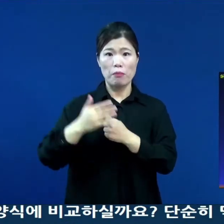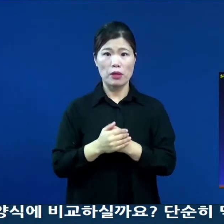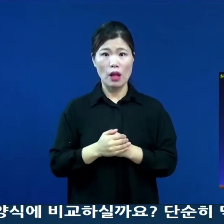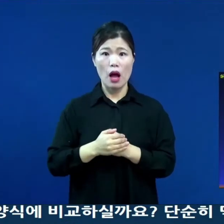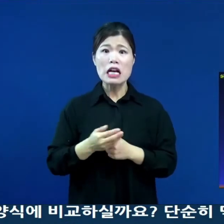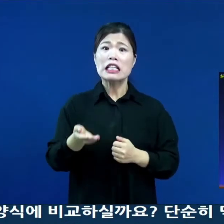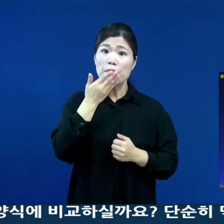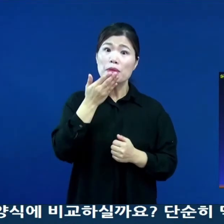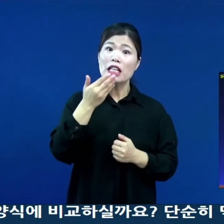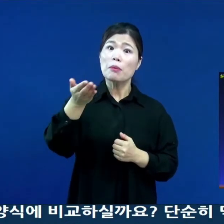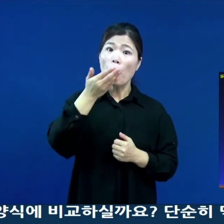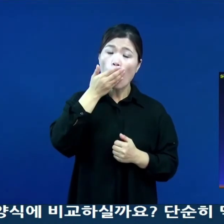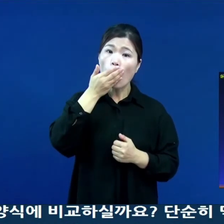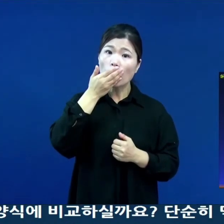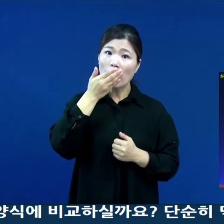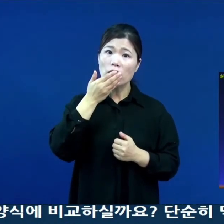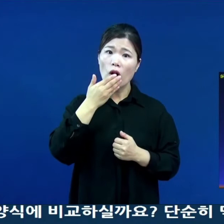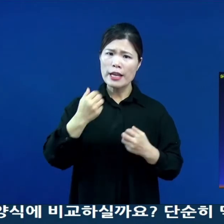힘내서 사는 거 아닙니까?